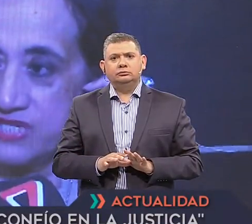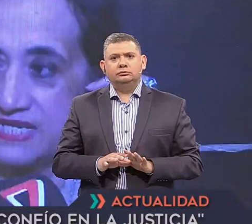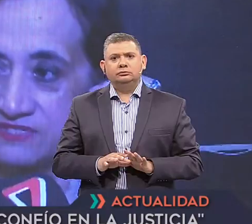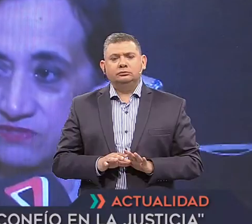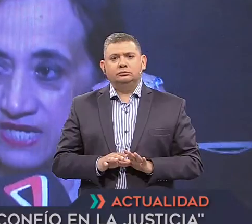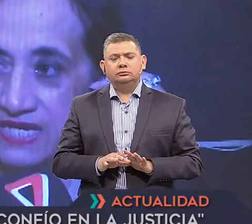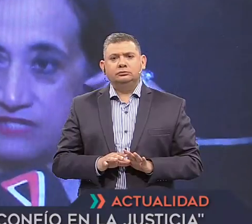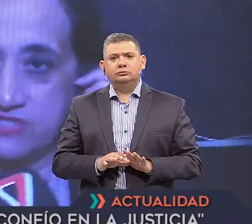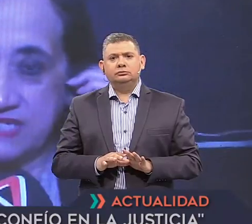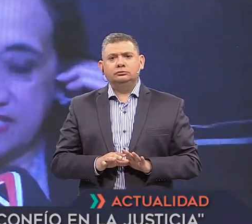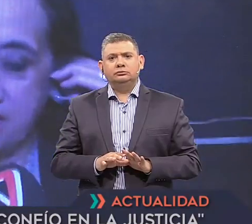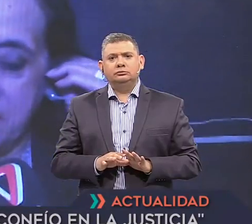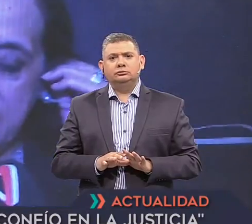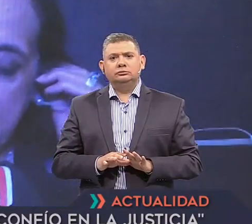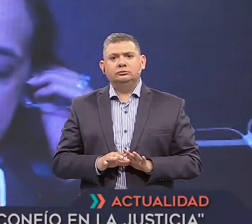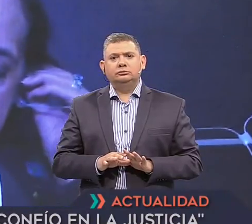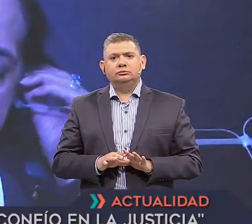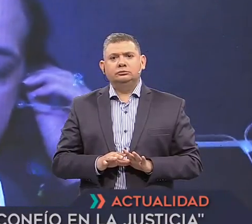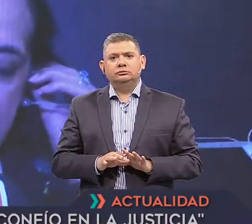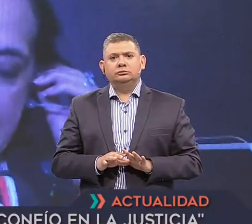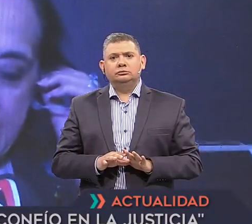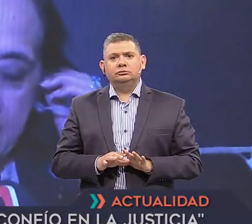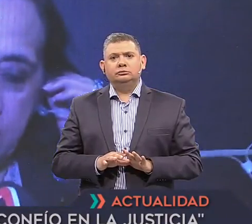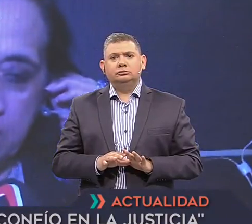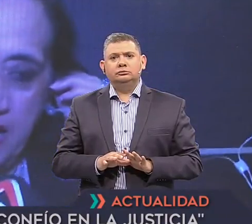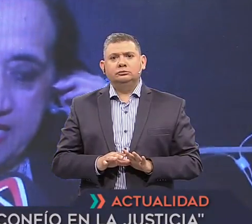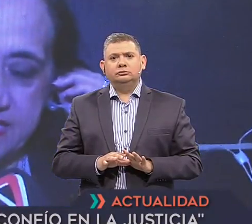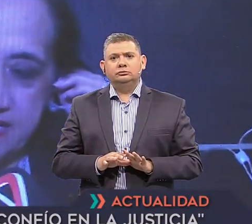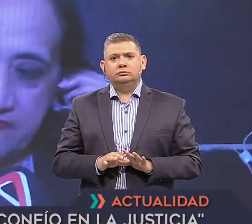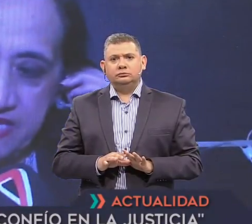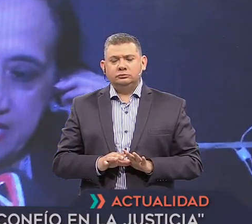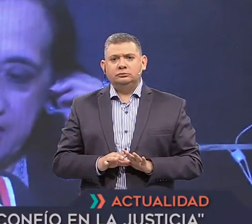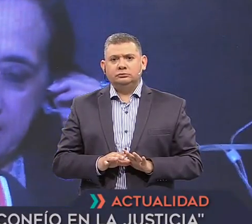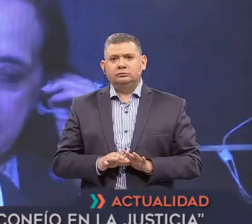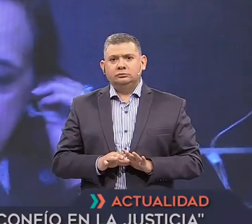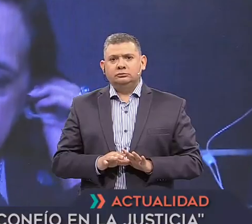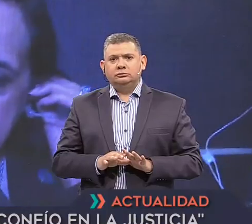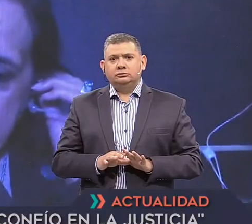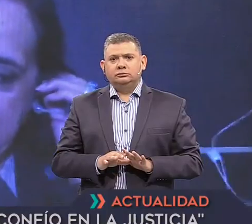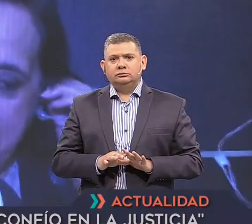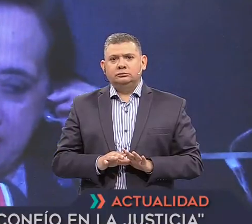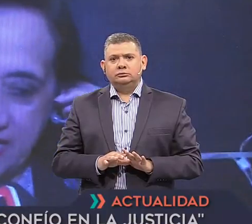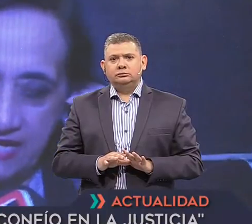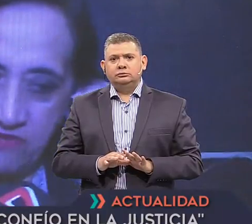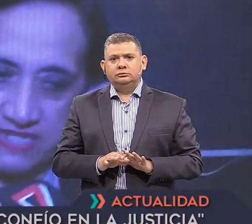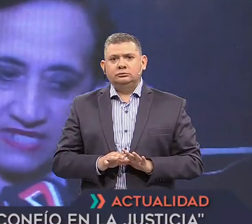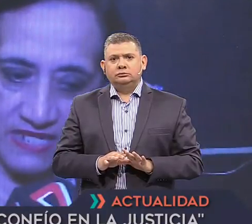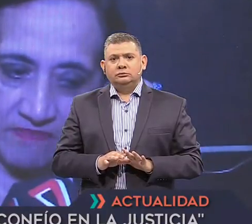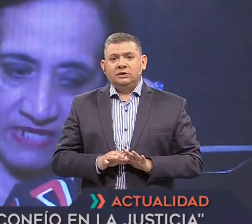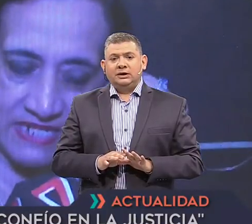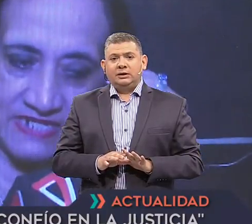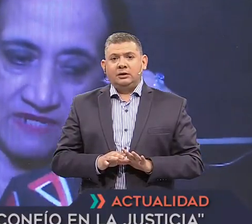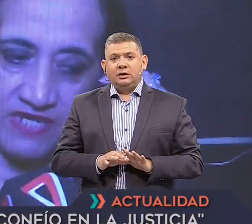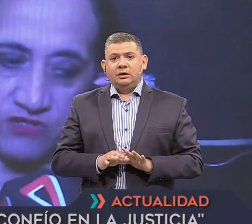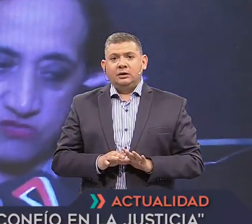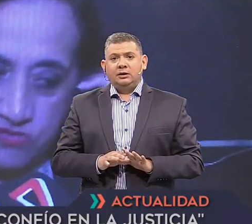Concusión es, no sé exactamente a qué se refiere, que le explique, qué es lo que quiere que le explique,